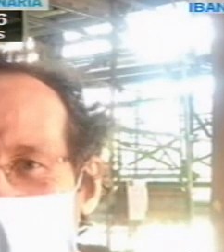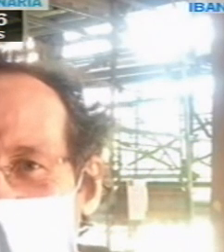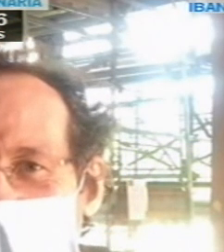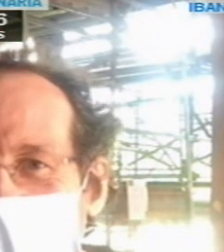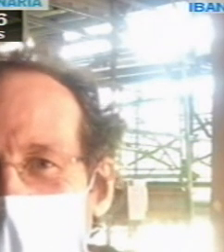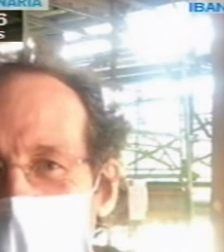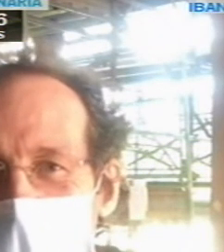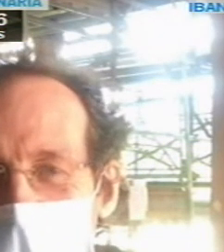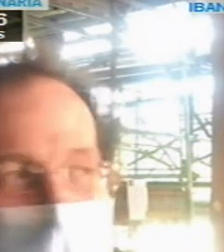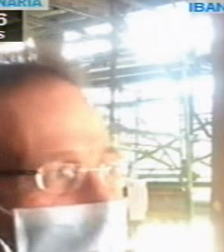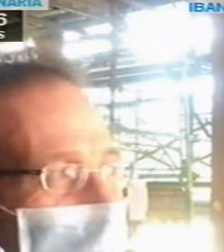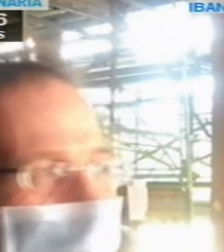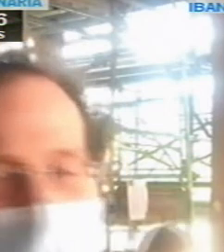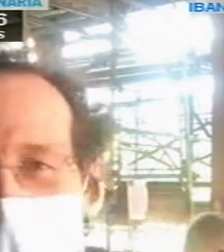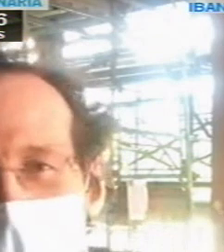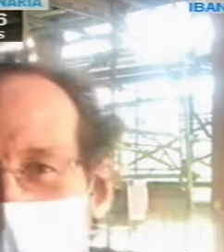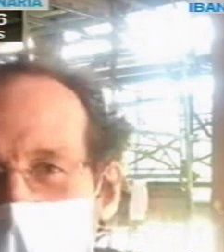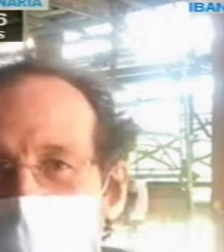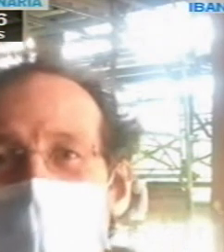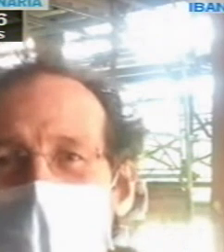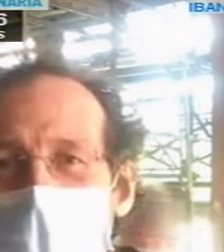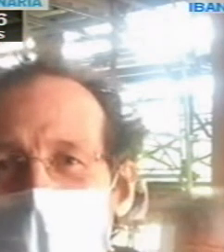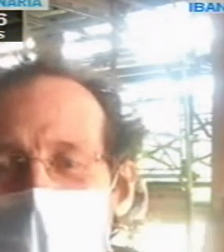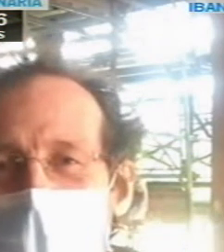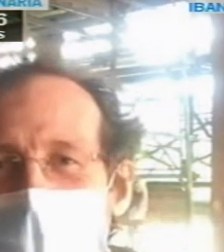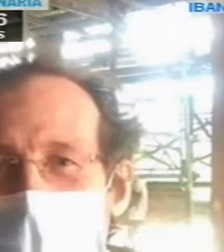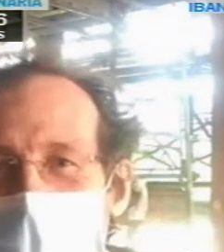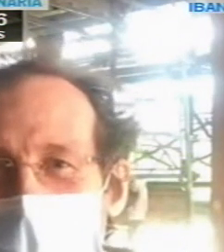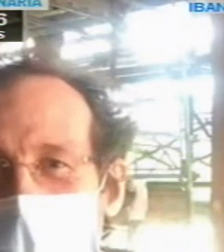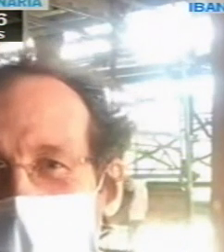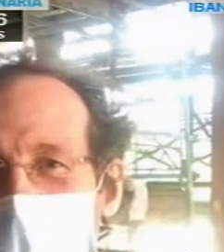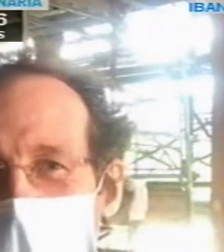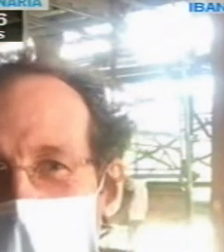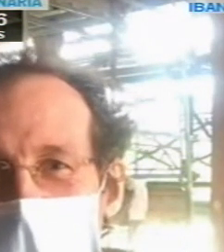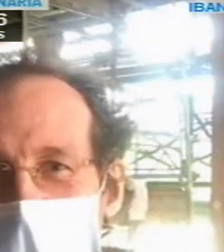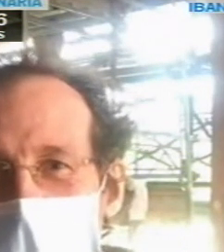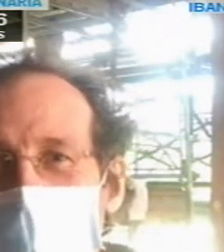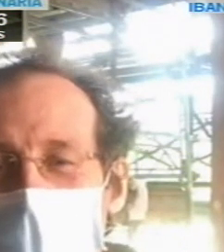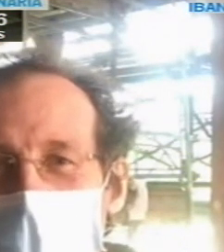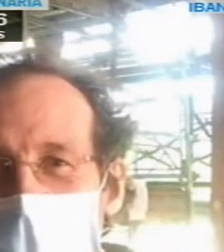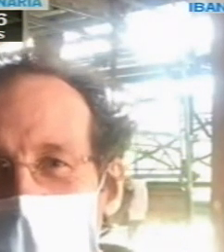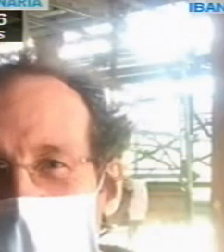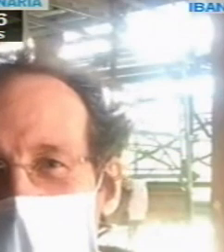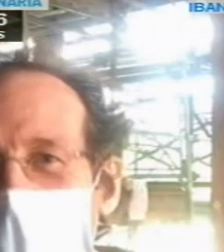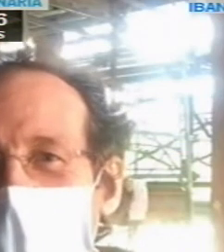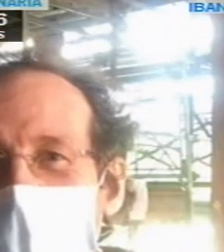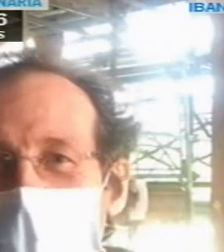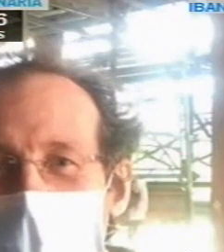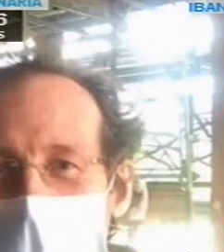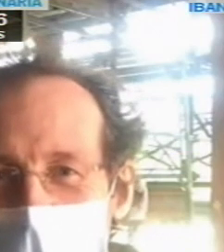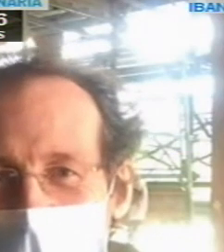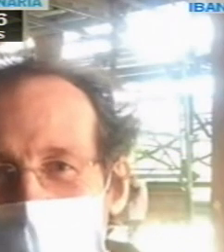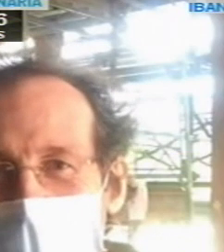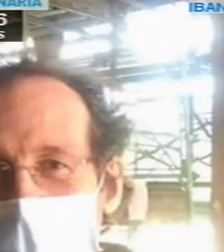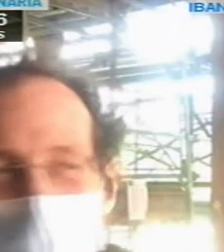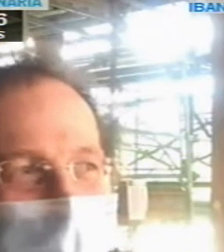senza mascherina o troppo vicine, direi che nel complesso invece si respira proprio un'atmosfera di chi ormai sa convivere con